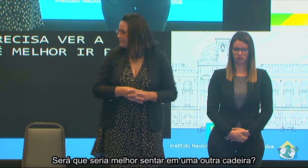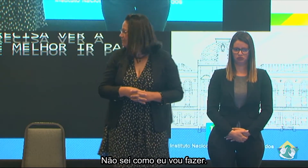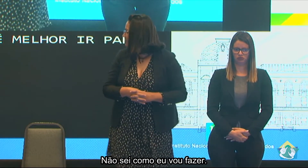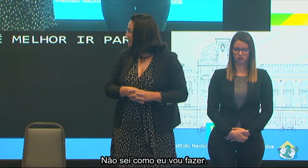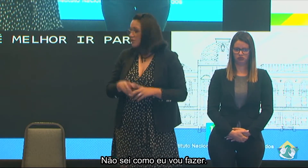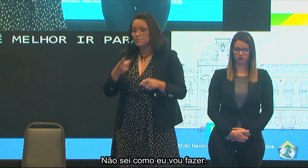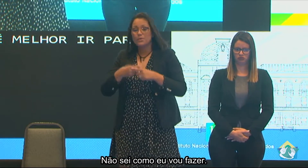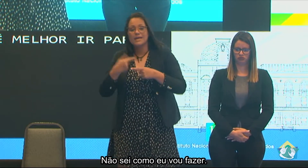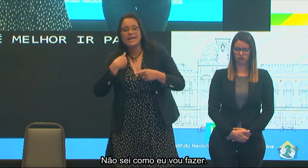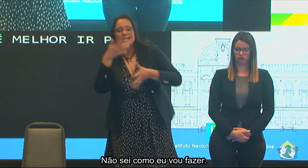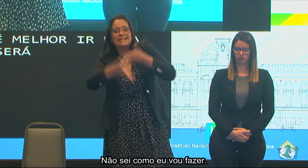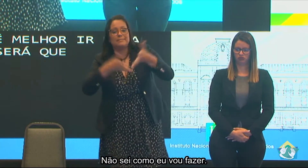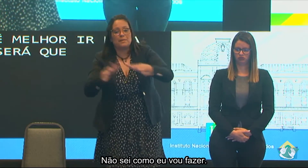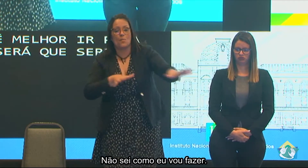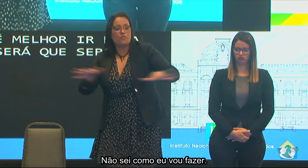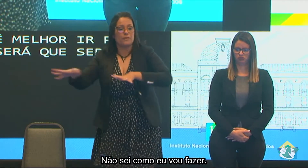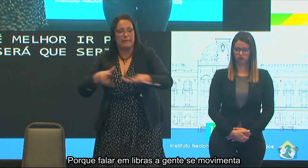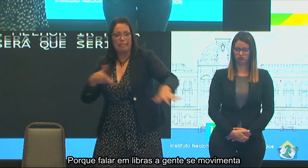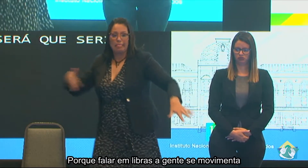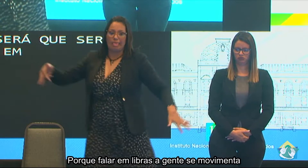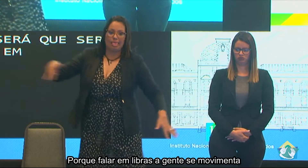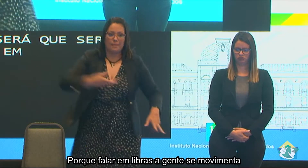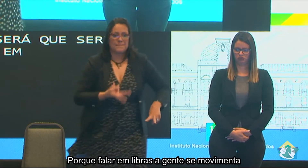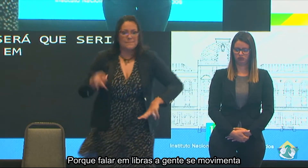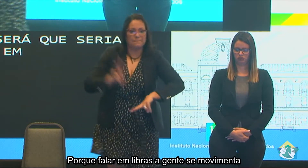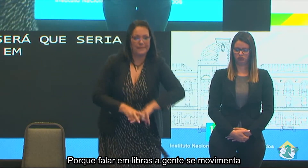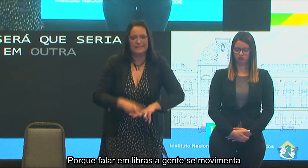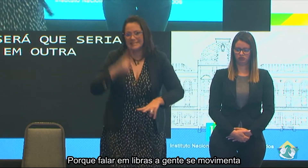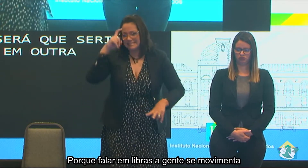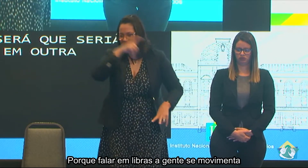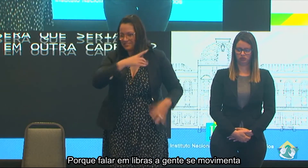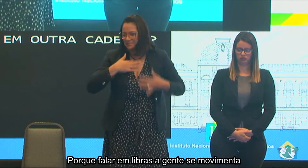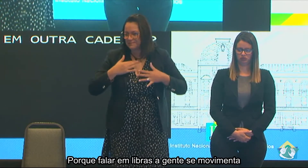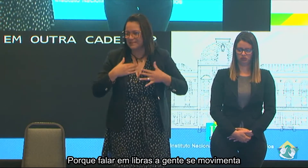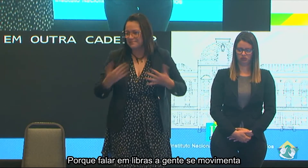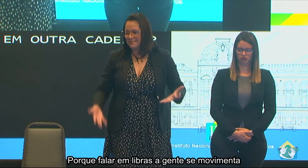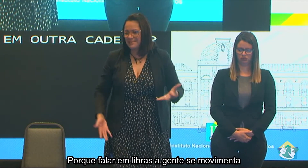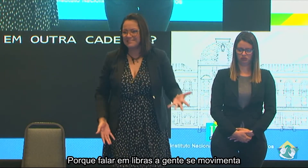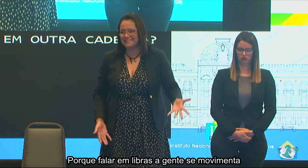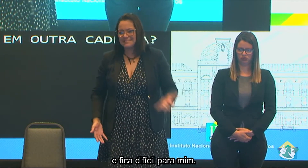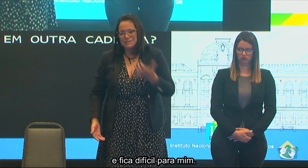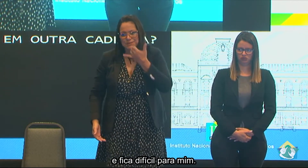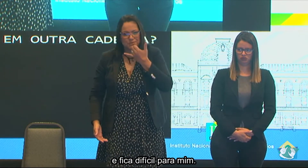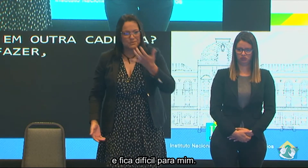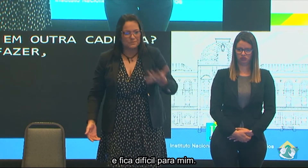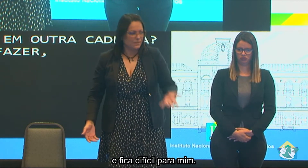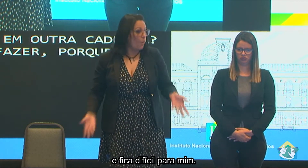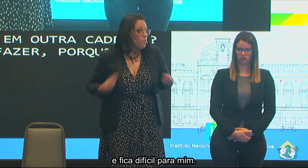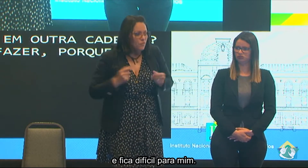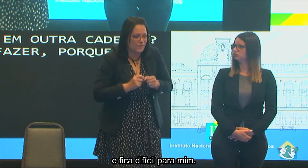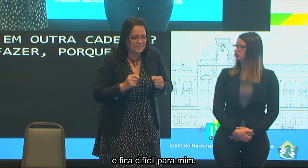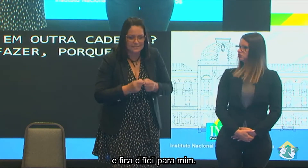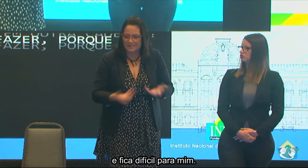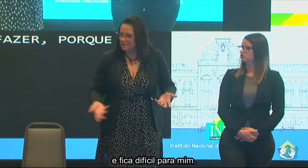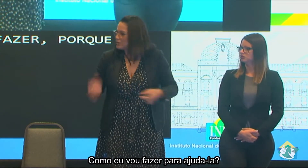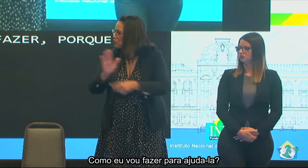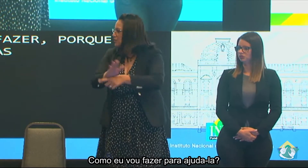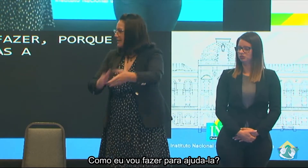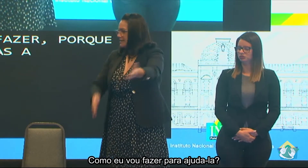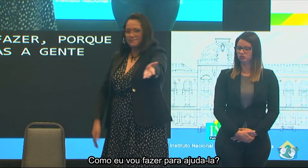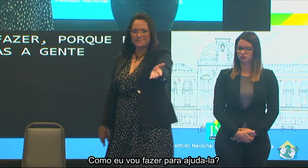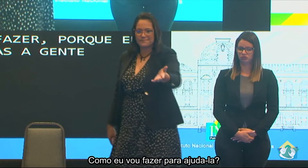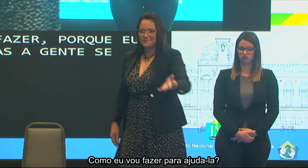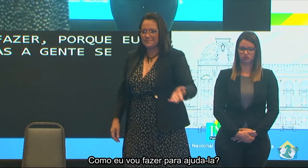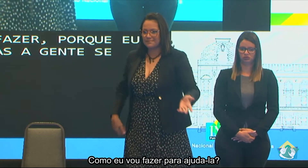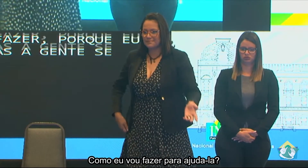cadeira? Não sei como fazer. Porque eu falo, em Libras a gente se movimenta, né? Fica difícil para mim. Como eu